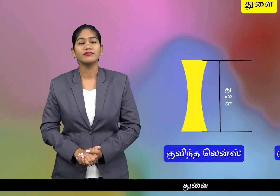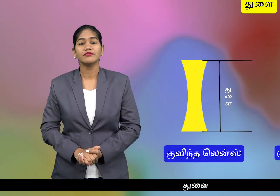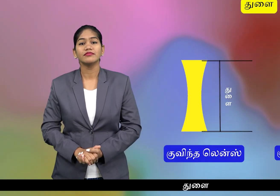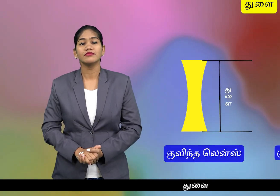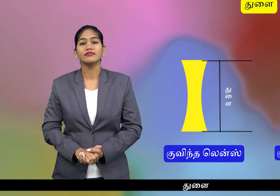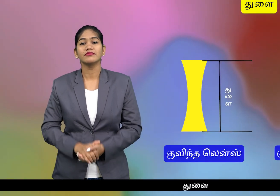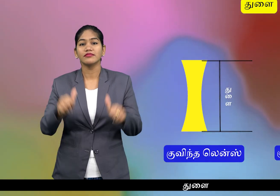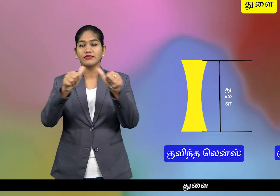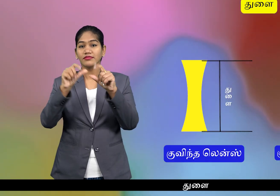அப்பர்ச்சர்,